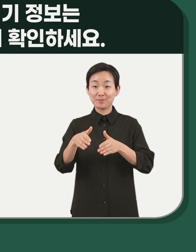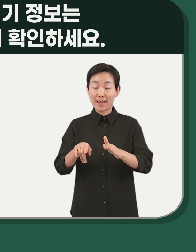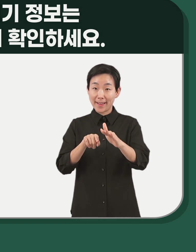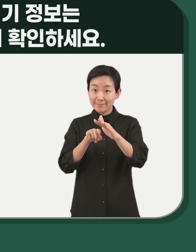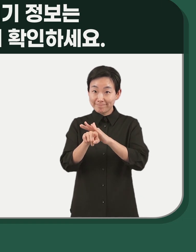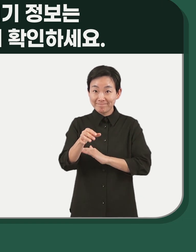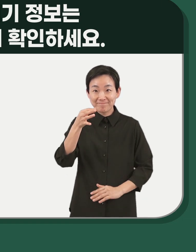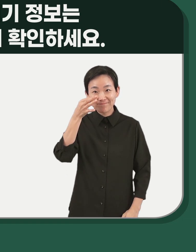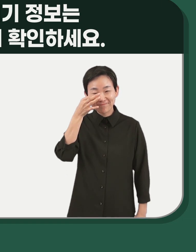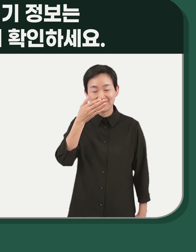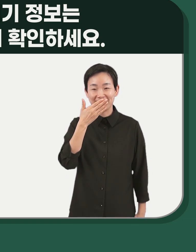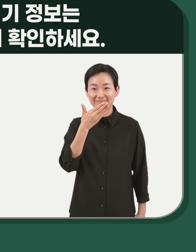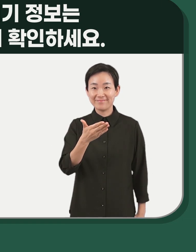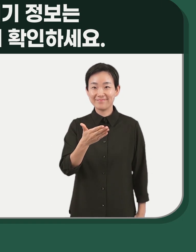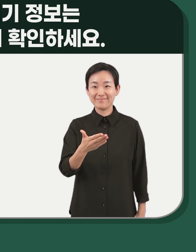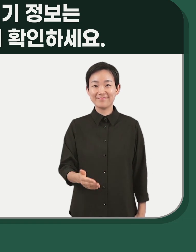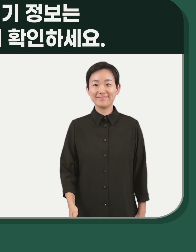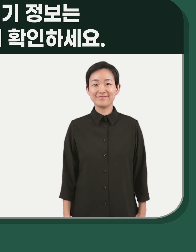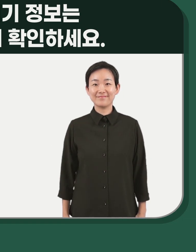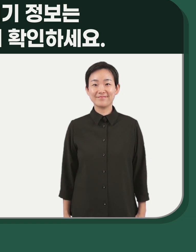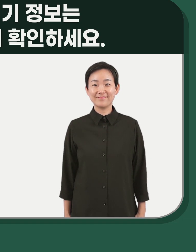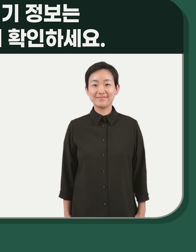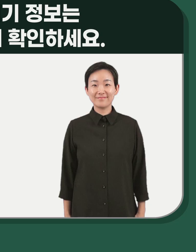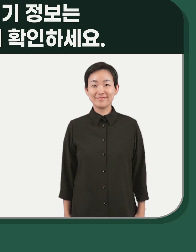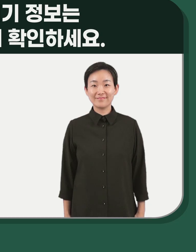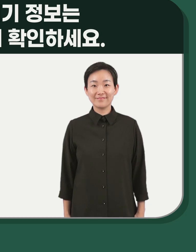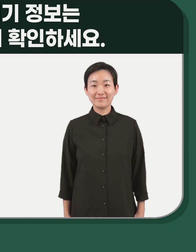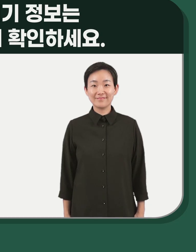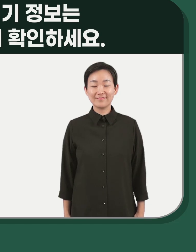검색하거나 주소창에